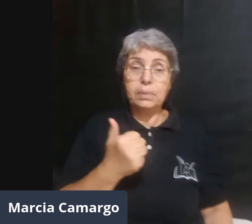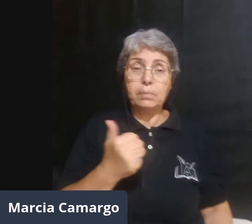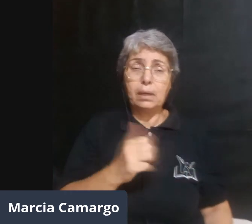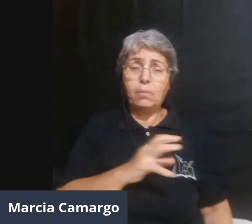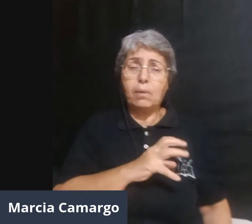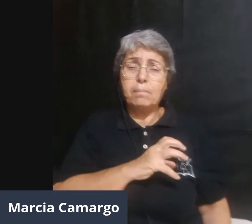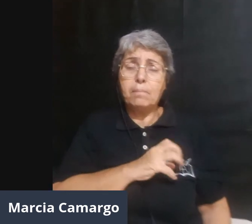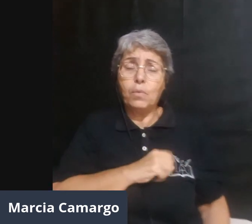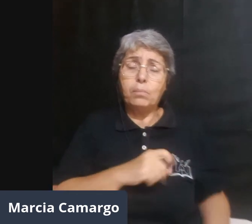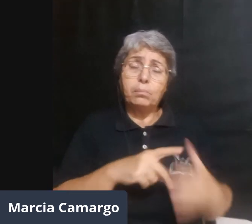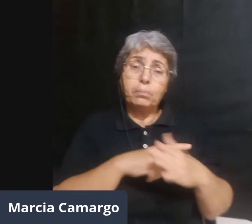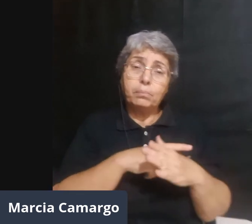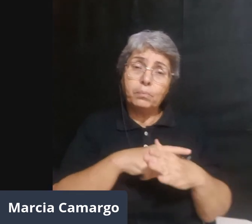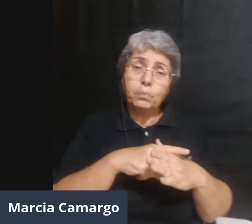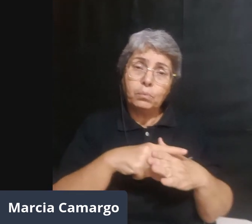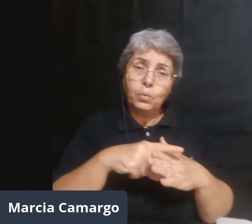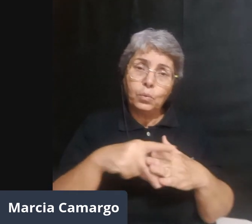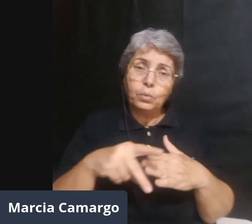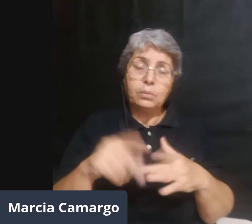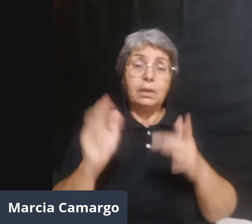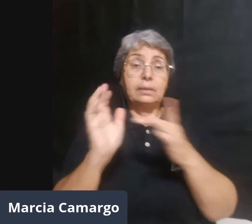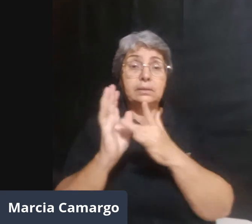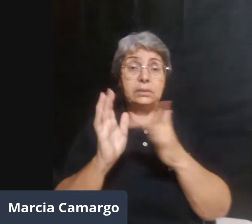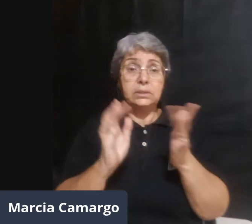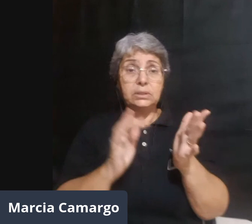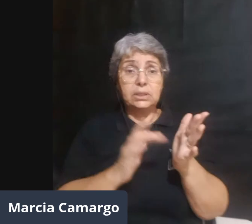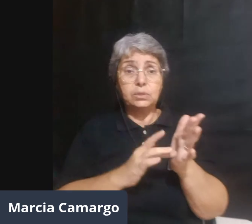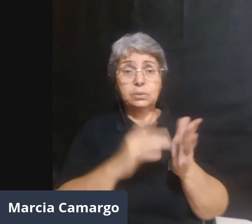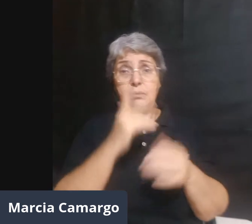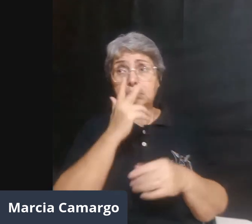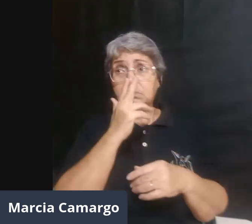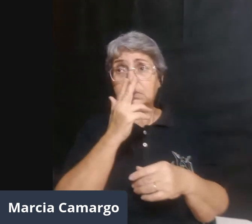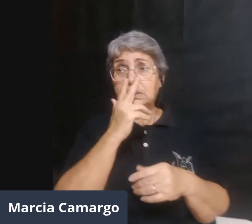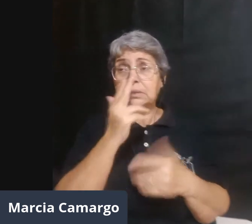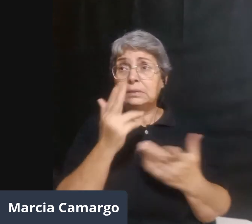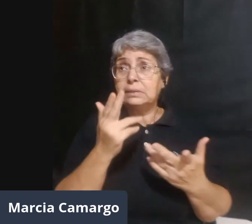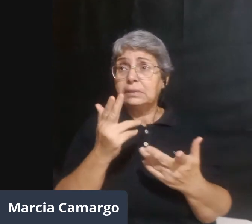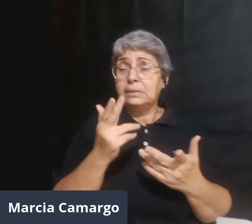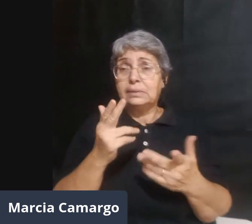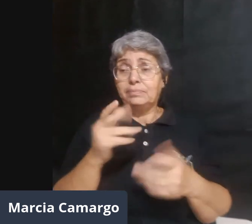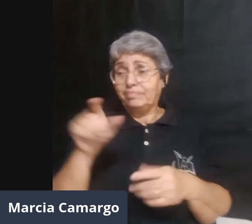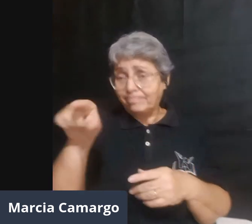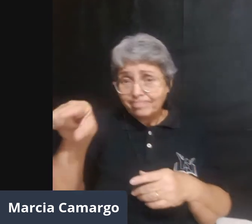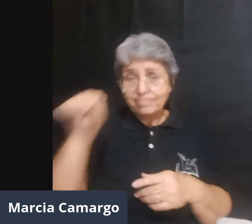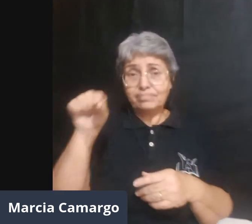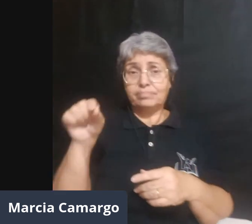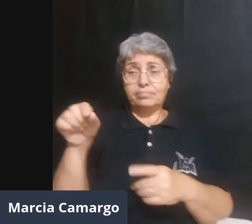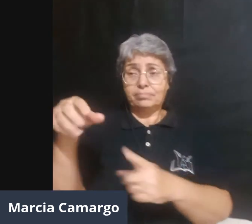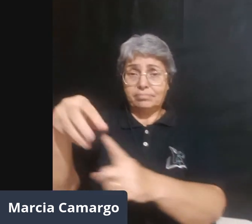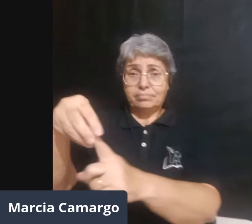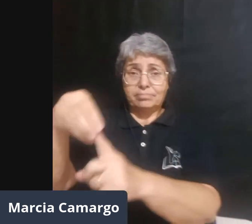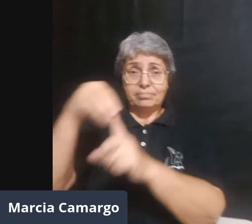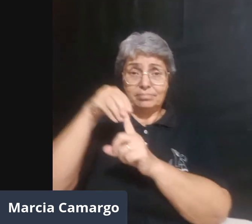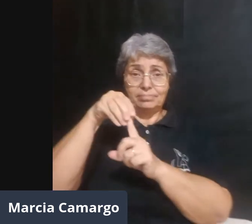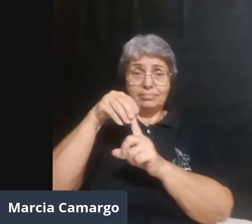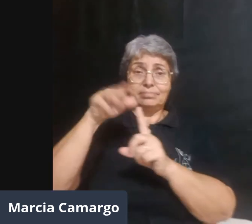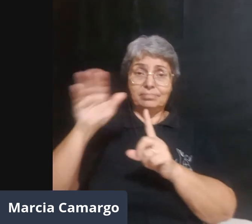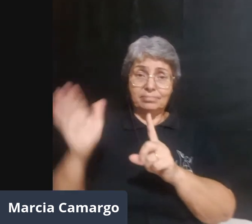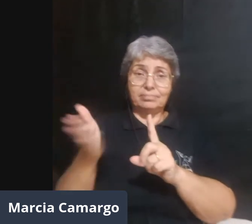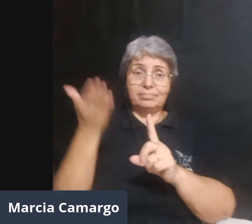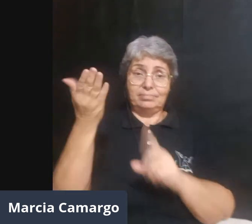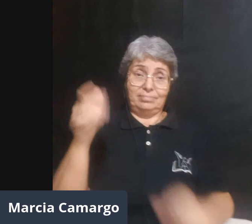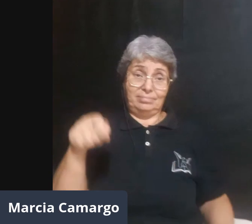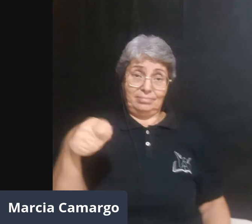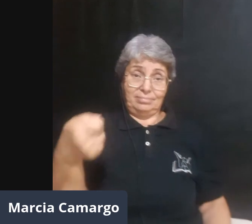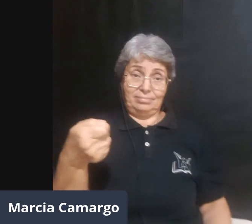o Senhor estivera a chamar-nos de volta por meio de uma mensageira levantada especialmente para esse tempo, para